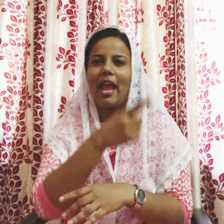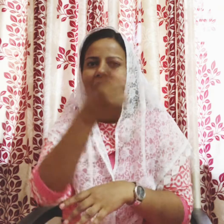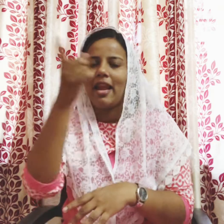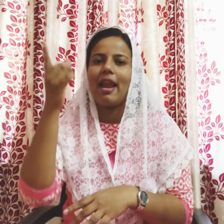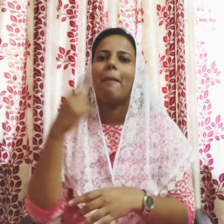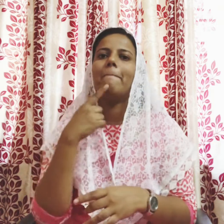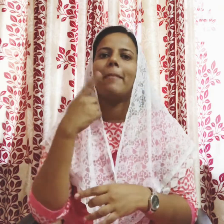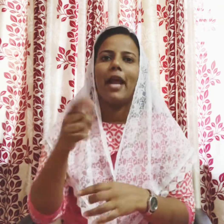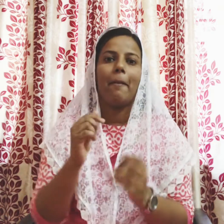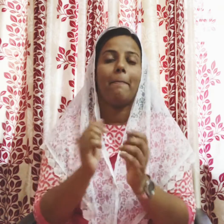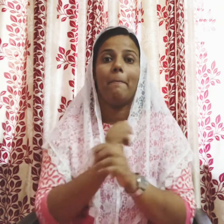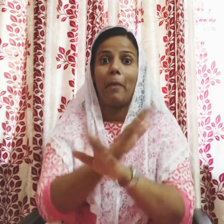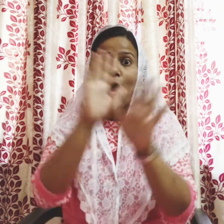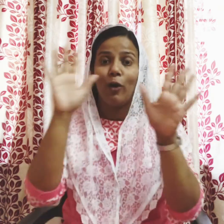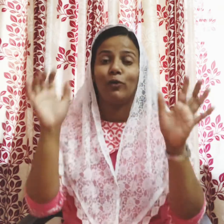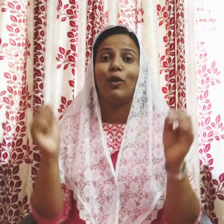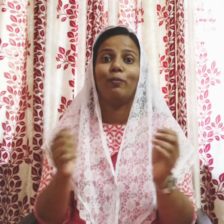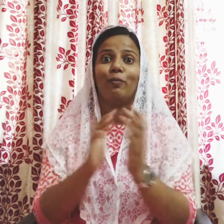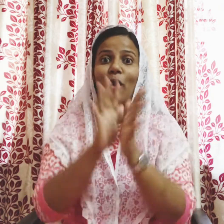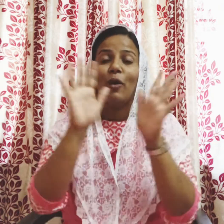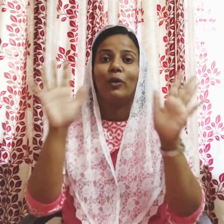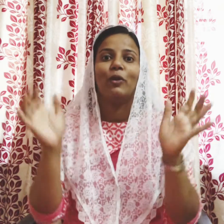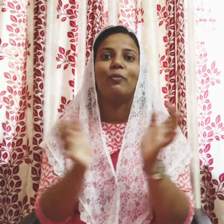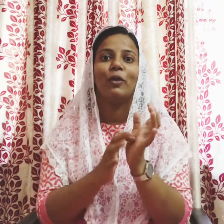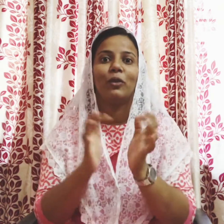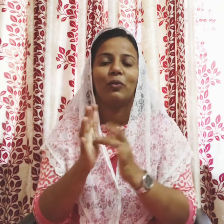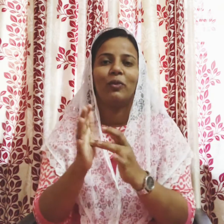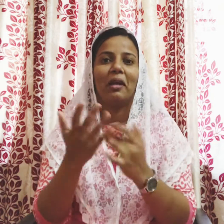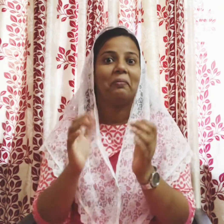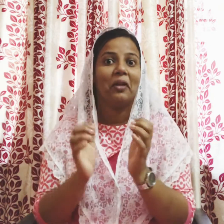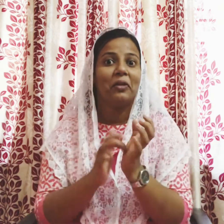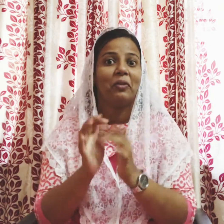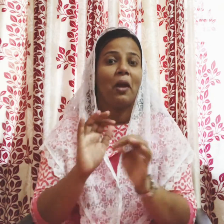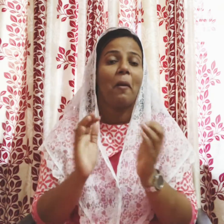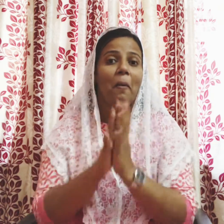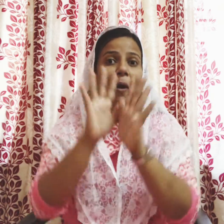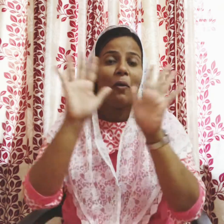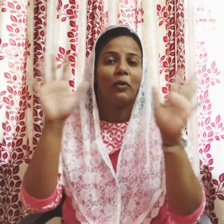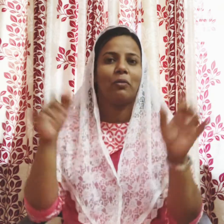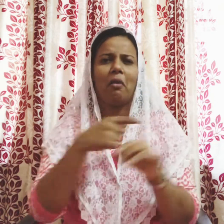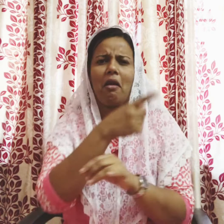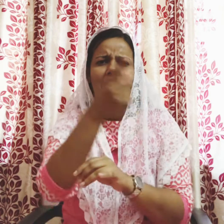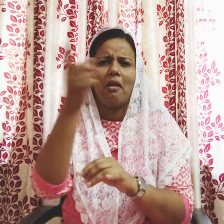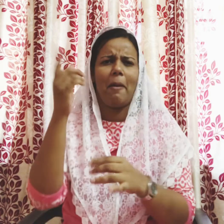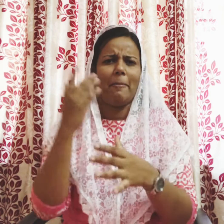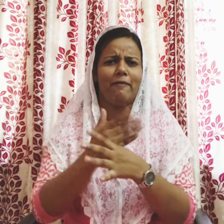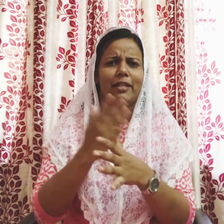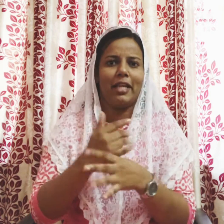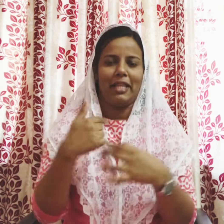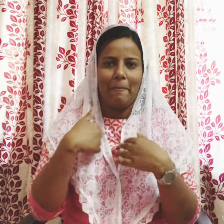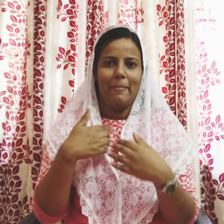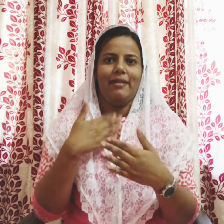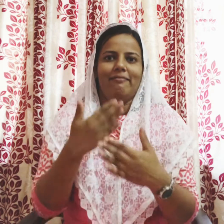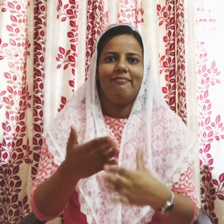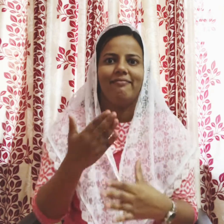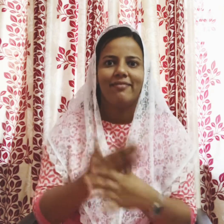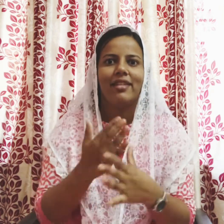അവൻ്റെ പ്രവൃത്തിയും അവൻ്റെ മഹത്വവും, അതായത് നമ്മളെ വിളിച്ച നമ്മുടെ യേശുവിൻ്റെ മഹത്വവും യേശുവിൻ്റെ പ്രവൃത്തിയും നമ്മളിലൂടെ കാണിക്കുവാനാണ് കർത്താവ്